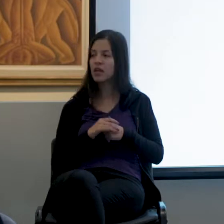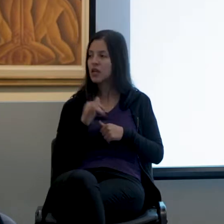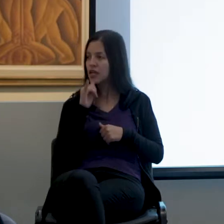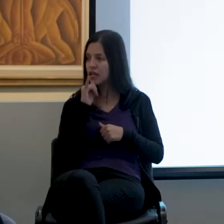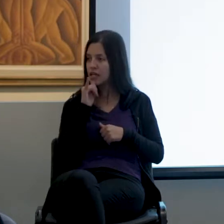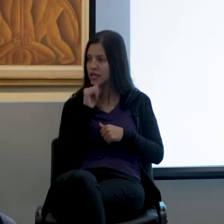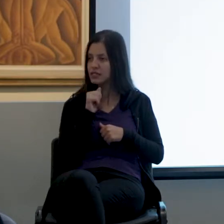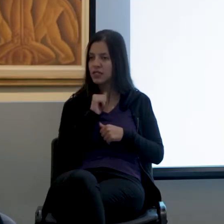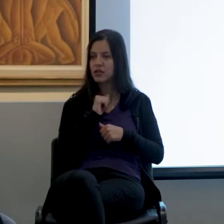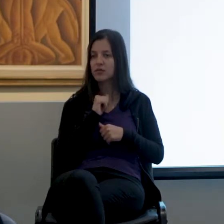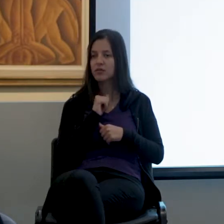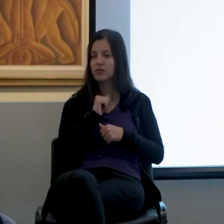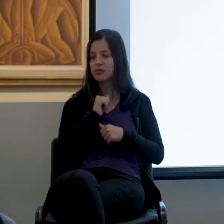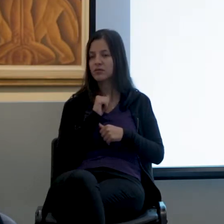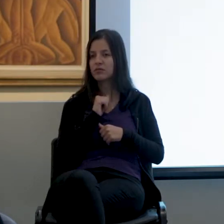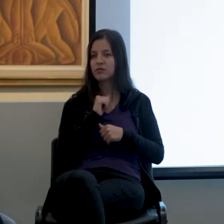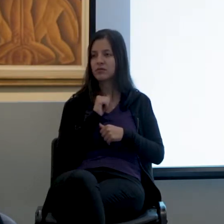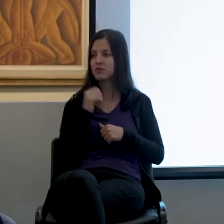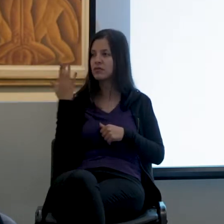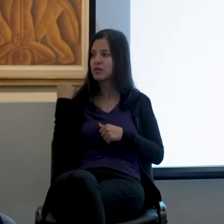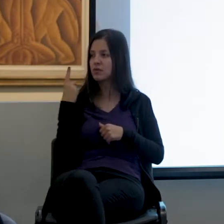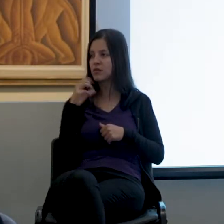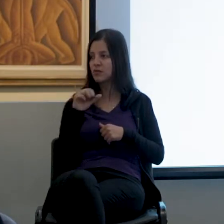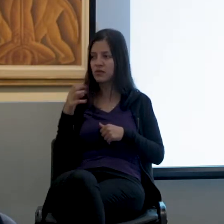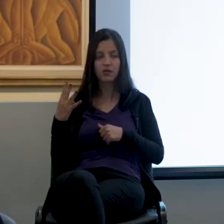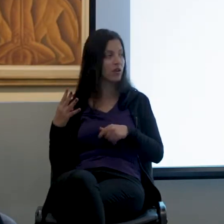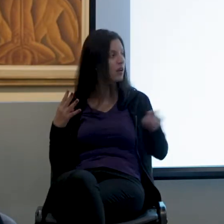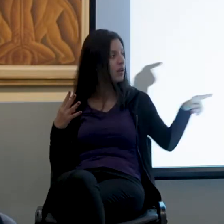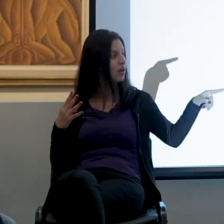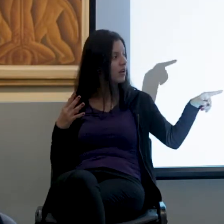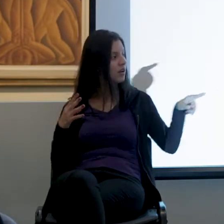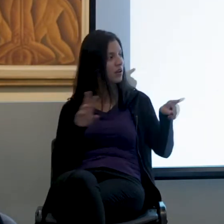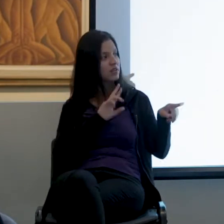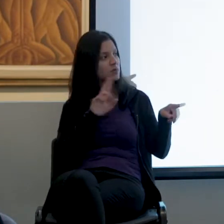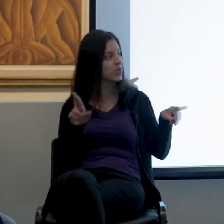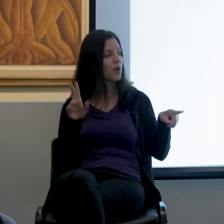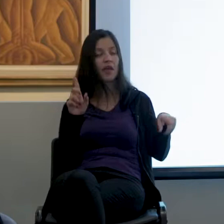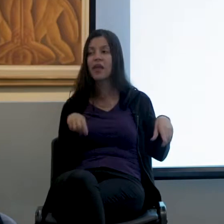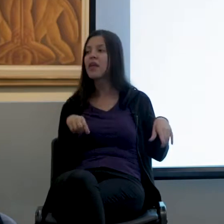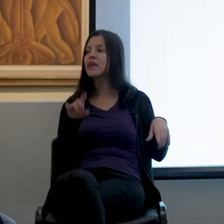Chico Lambert ali naquele quadro, o negócio não vai rolar.